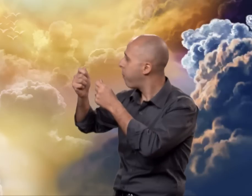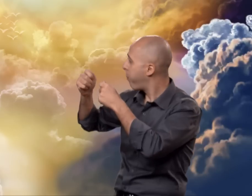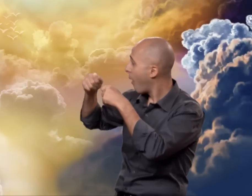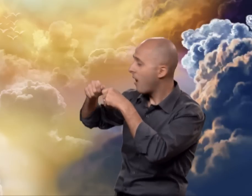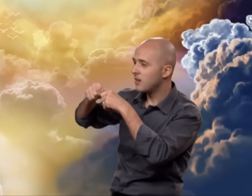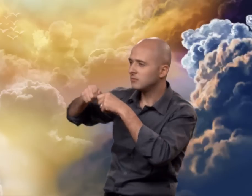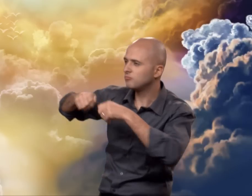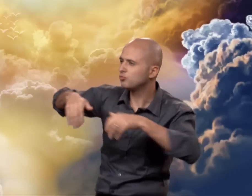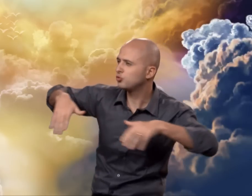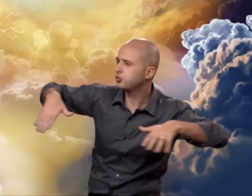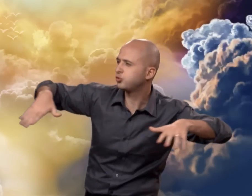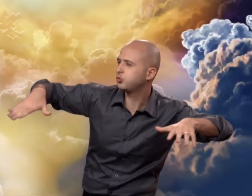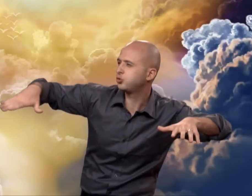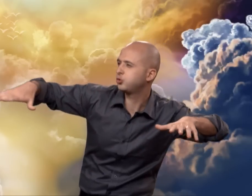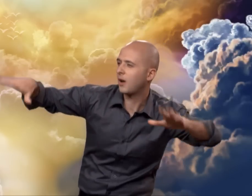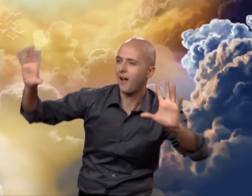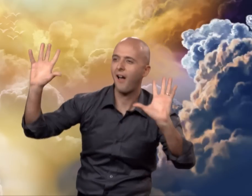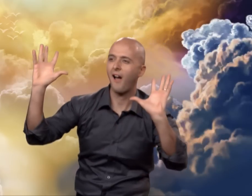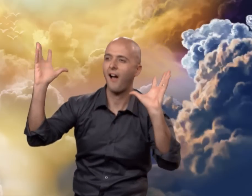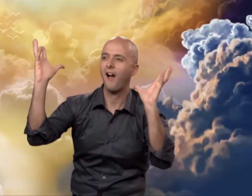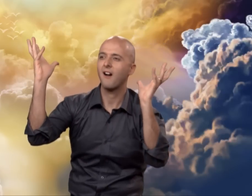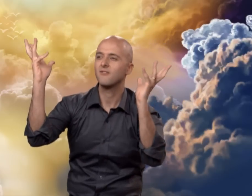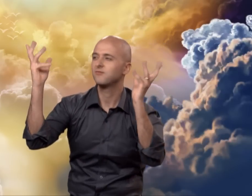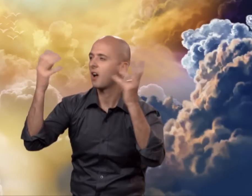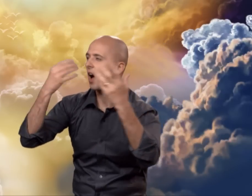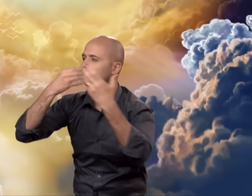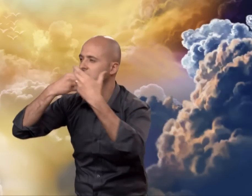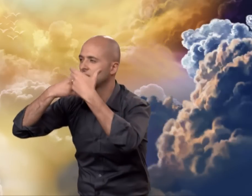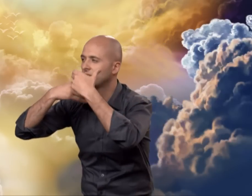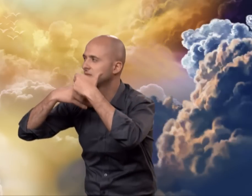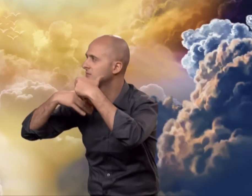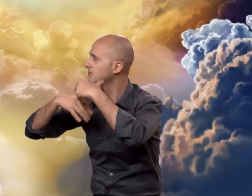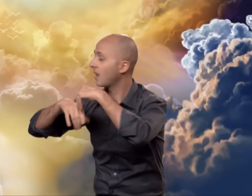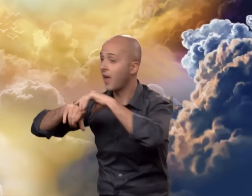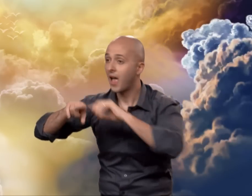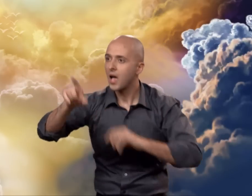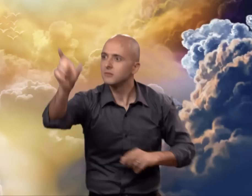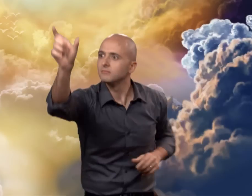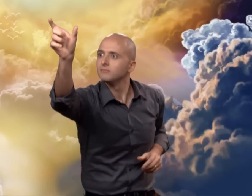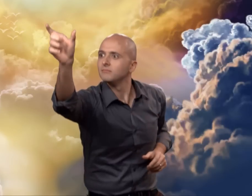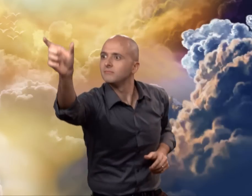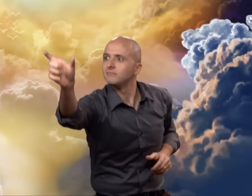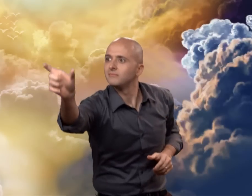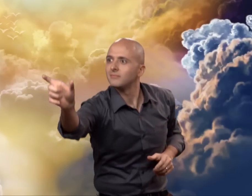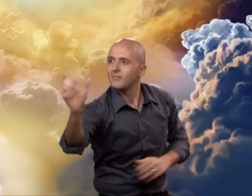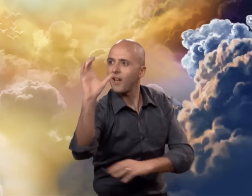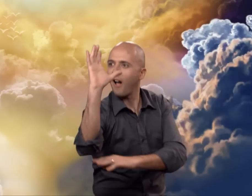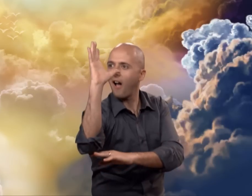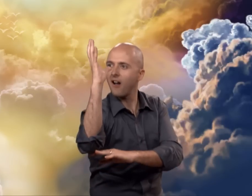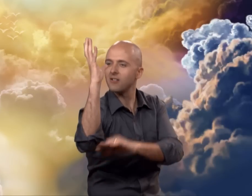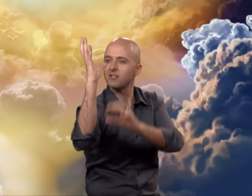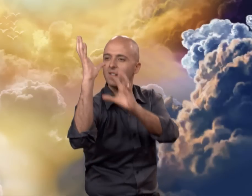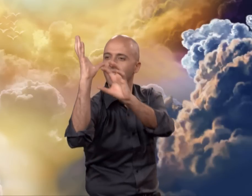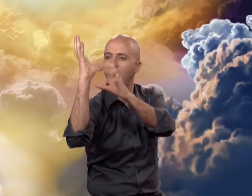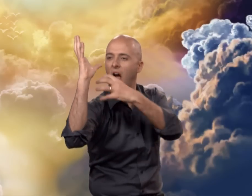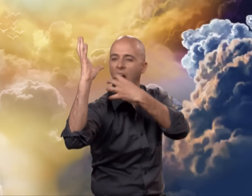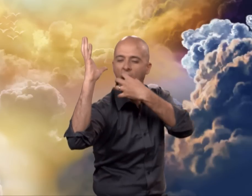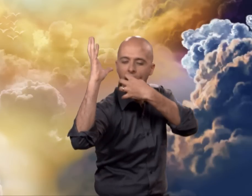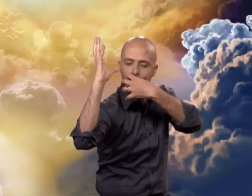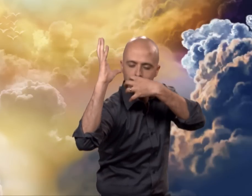e caiu vítima de seu engano. Respondeu a mulher à serpente: podemos comer do fruto das árvores do jardim?